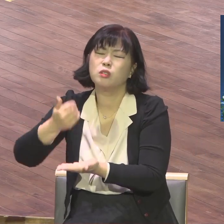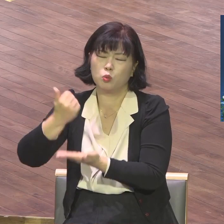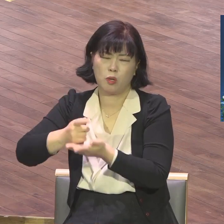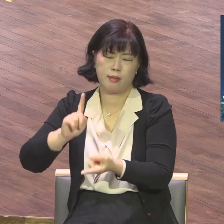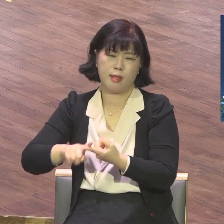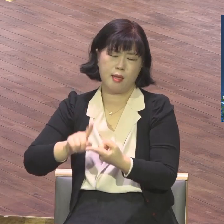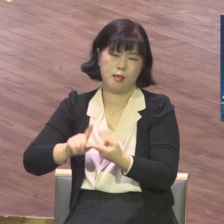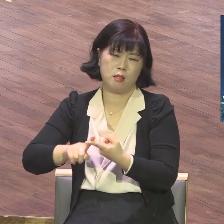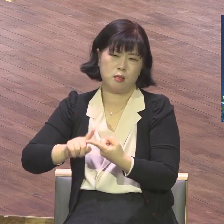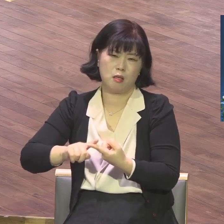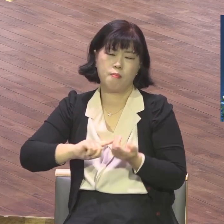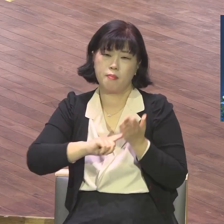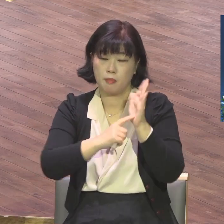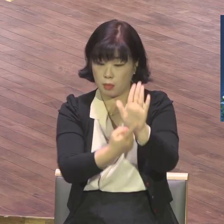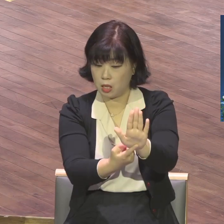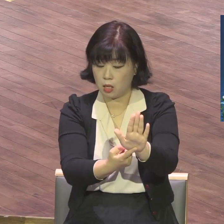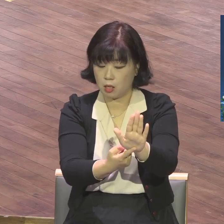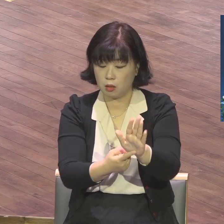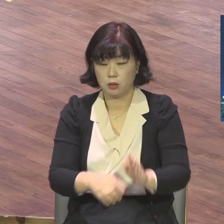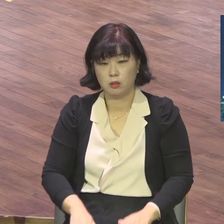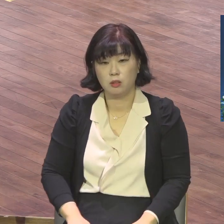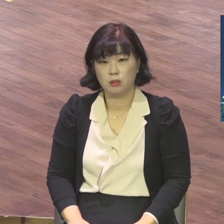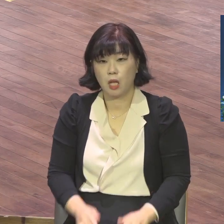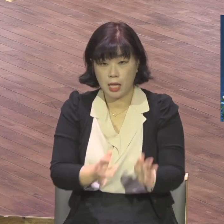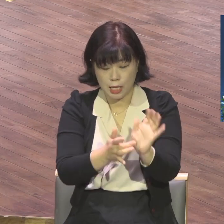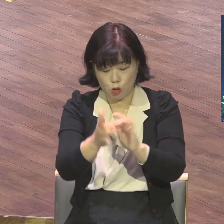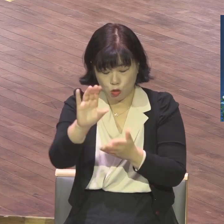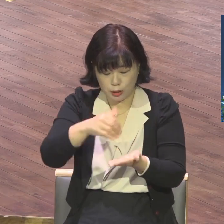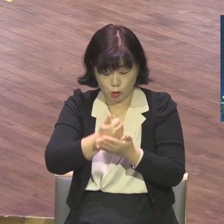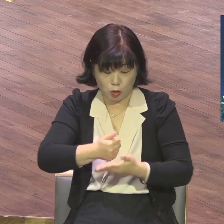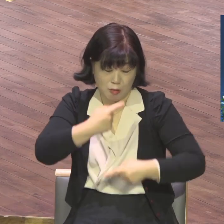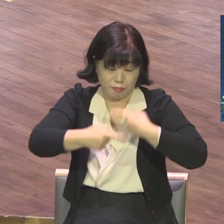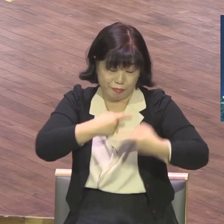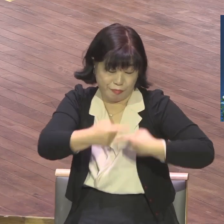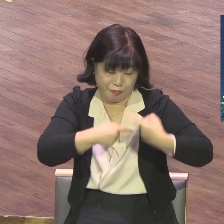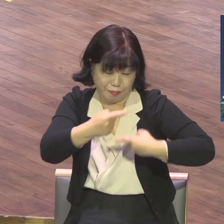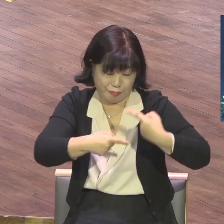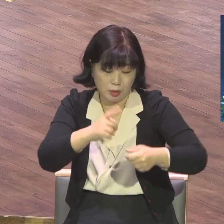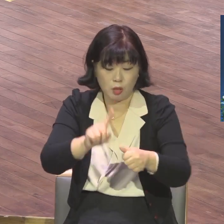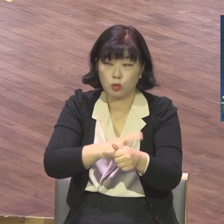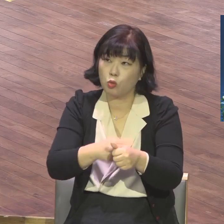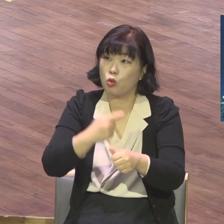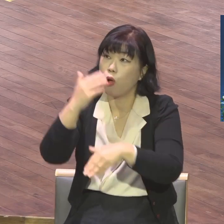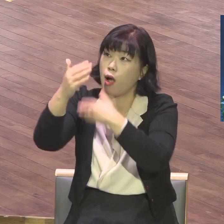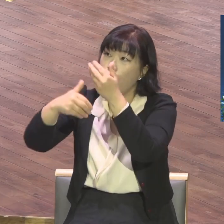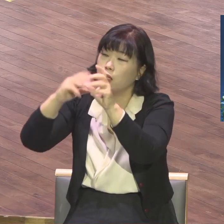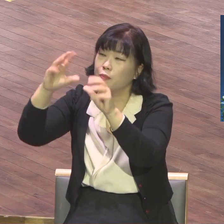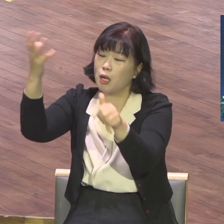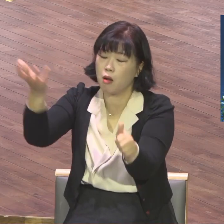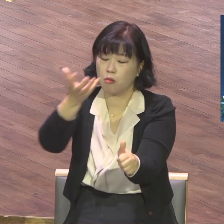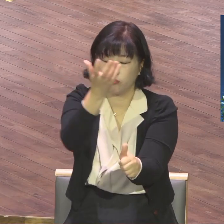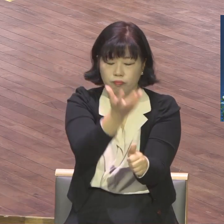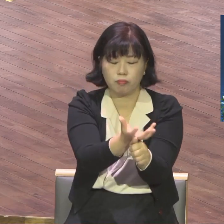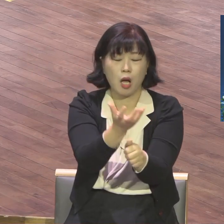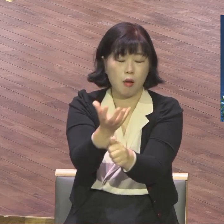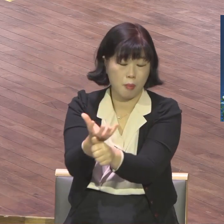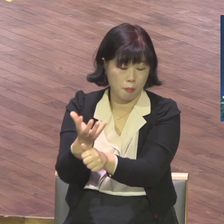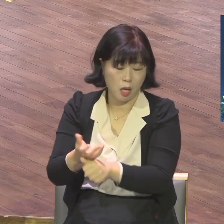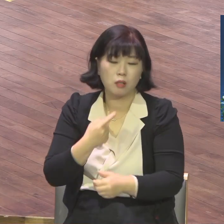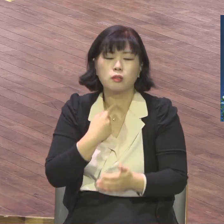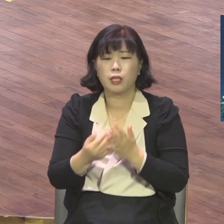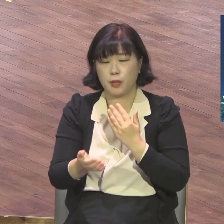뭐요? 하나님 나라가 임하게 돼 있어요. 자, 새하늘과 새 땅이 임하게 돼 있다니까 그 예수 이름